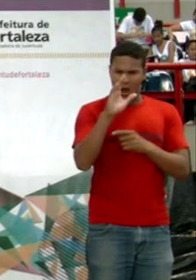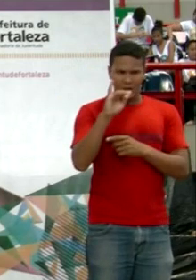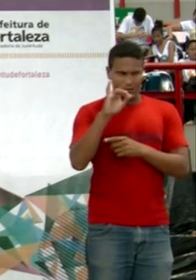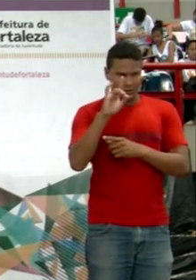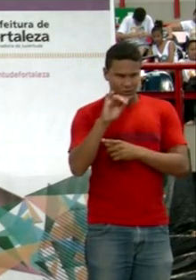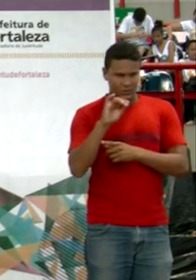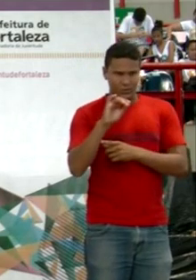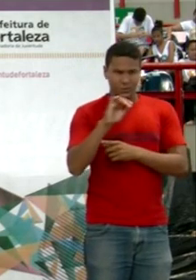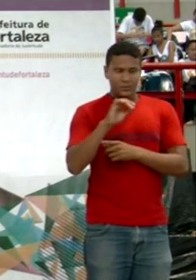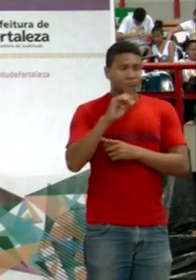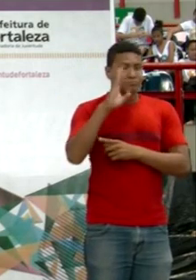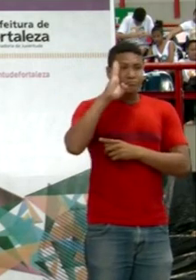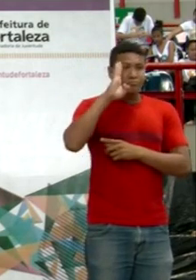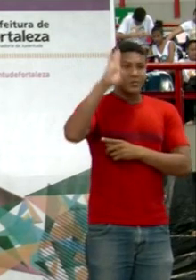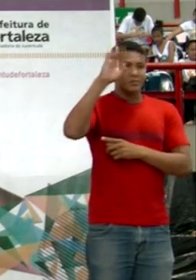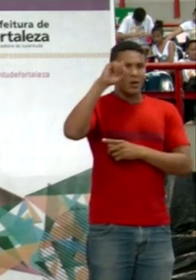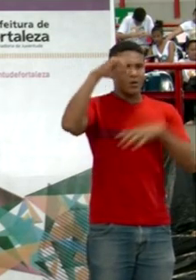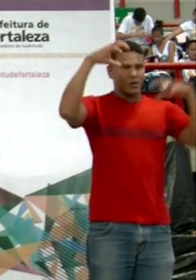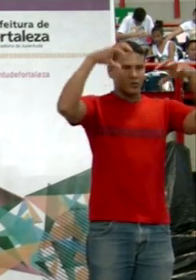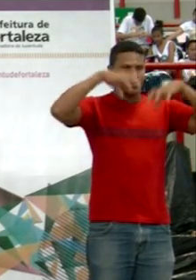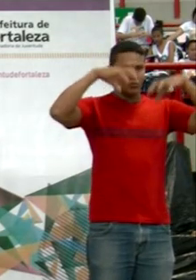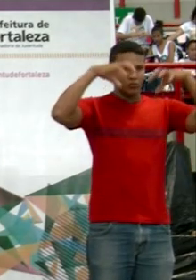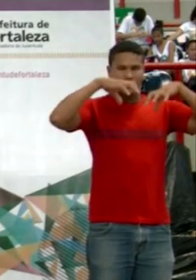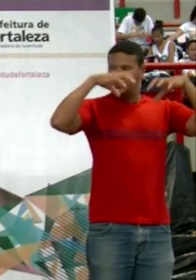na água da chuva são